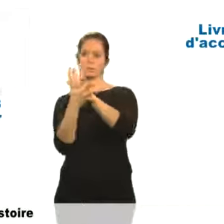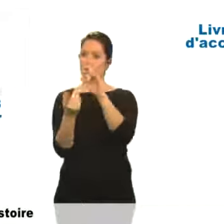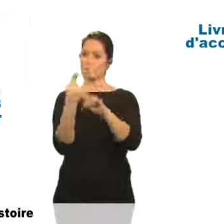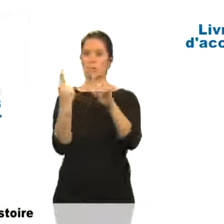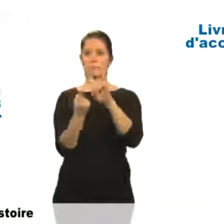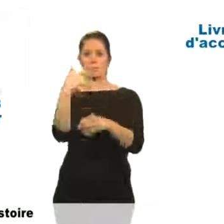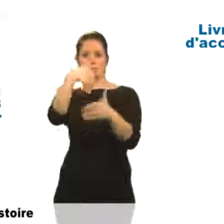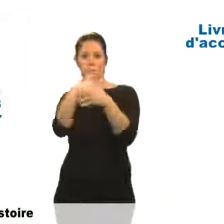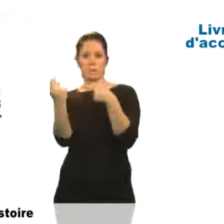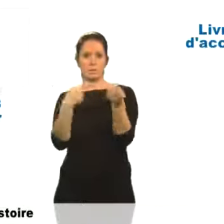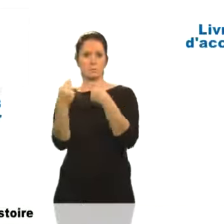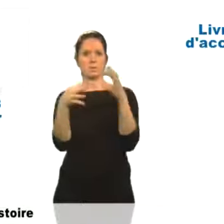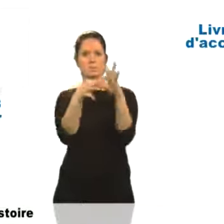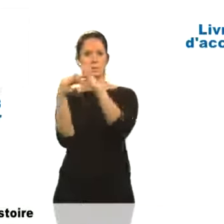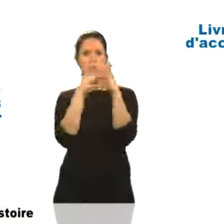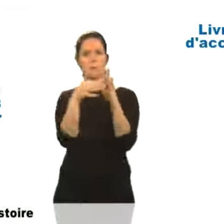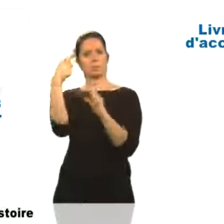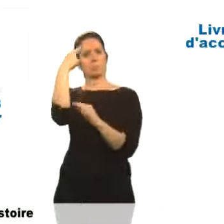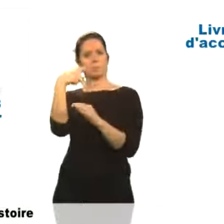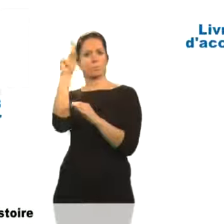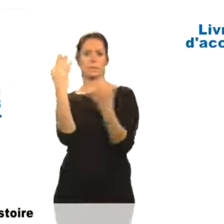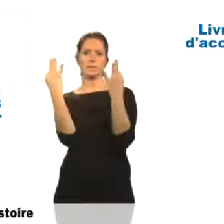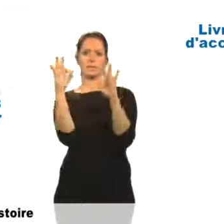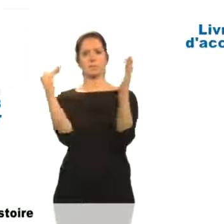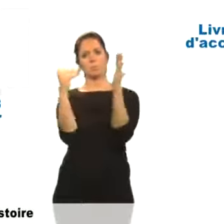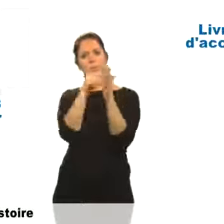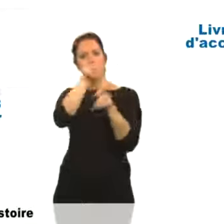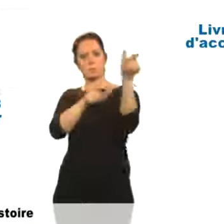dizaines de milliers de personnes dans le département du Haut-Rhin.